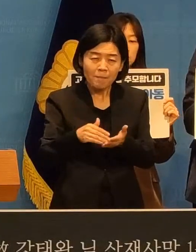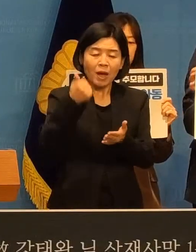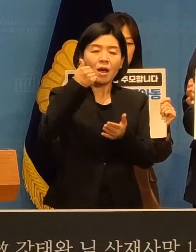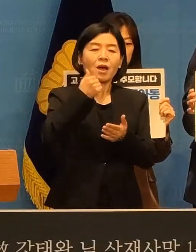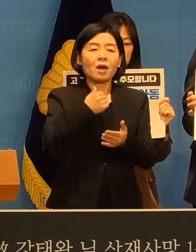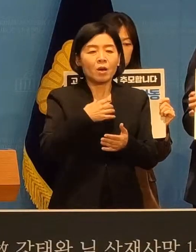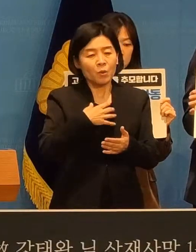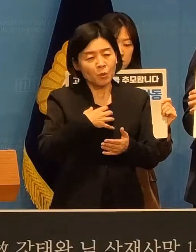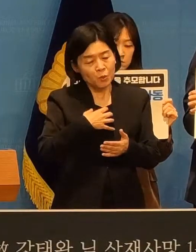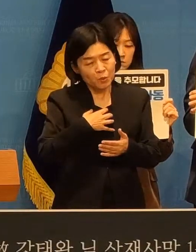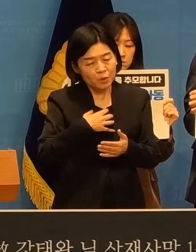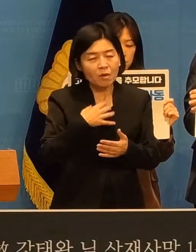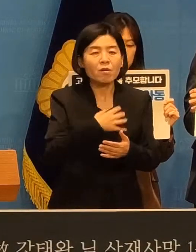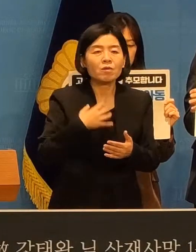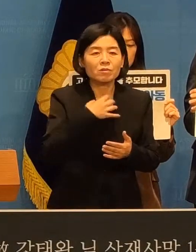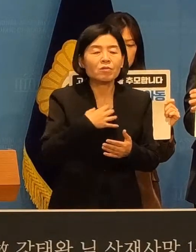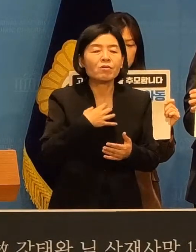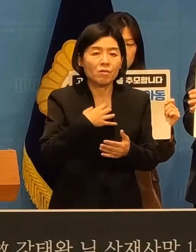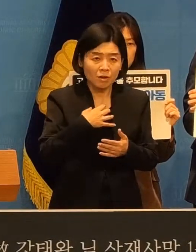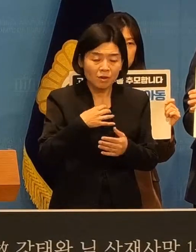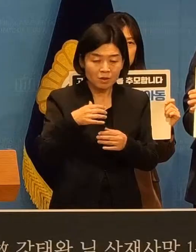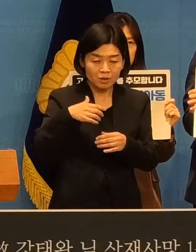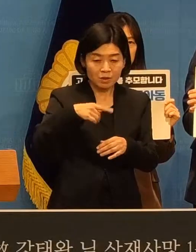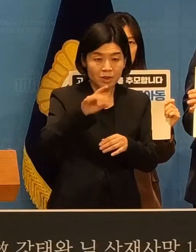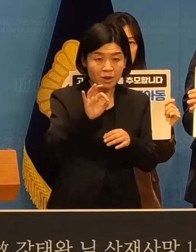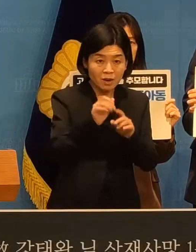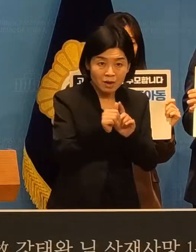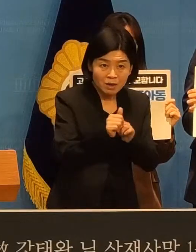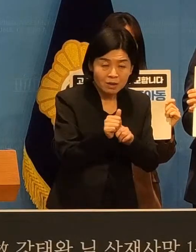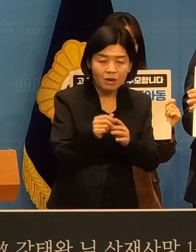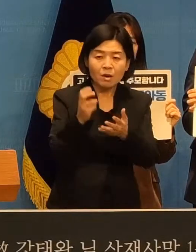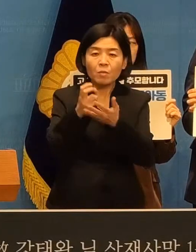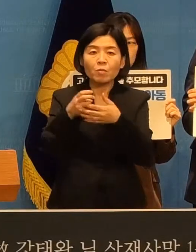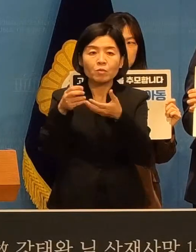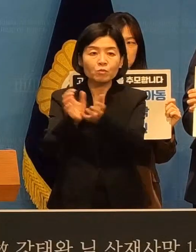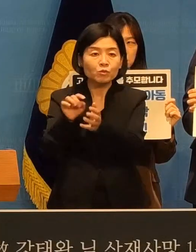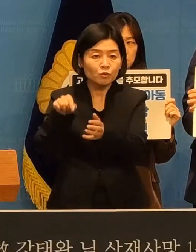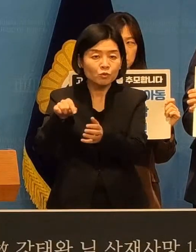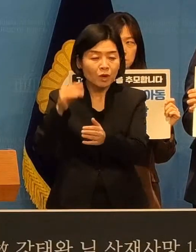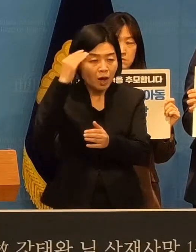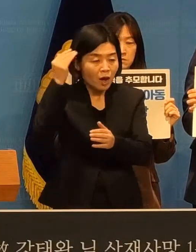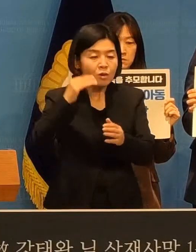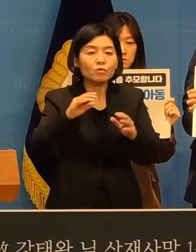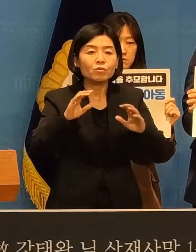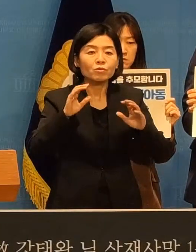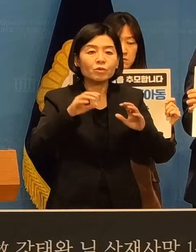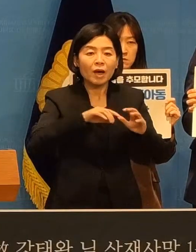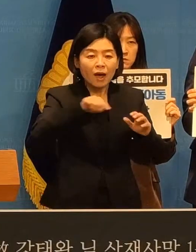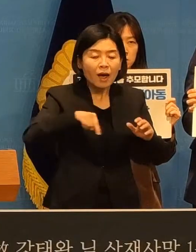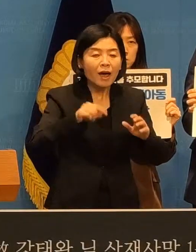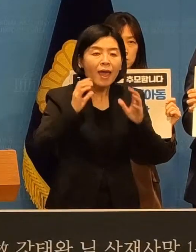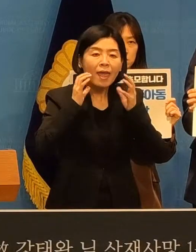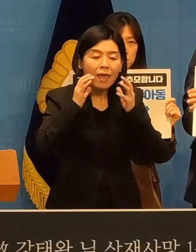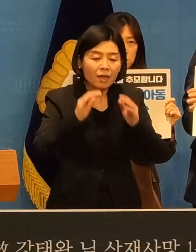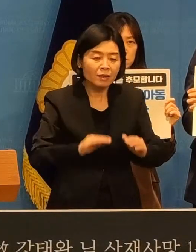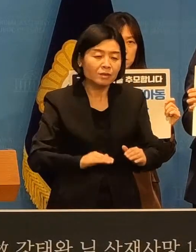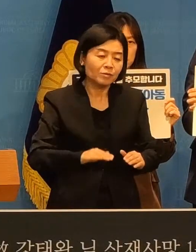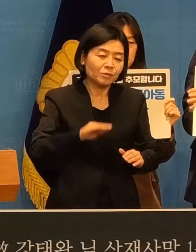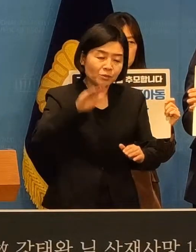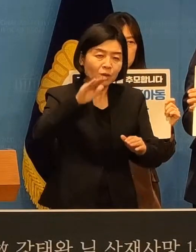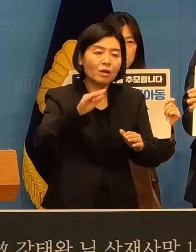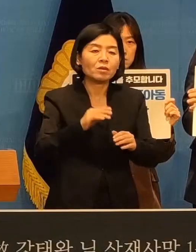그런 강태환님의 삶을 바꾸어 놓은 것은 법무부의 국내 장기 체류 아동 교육권 보장을 위한 체류 자격 부여